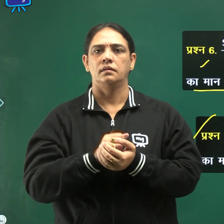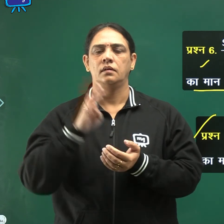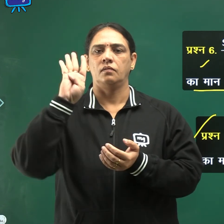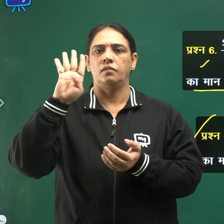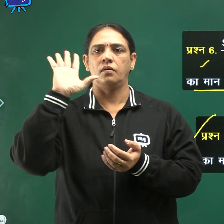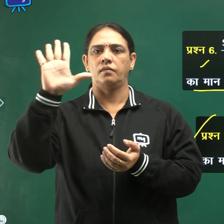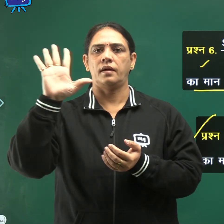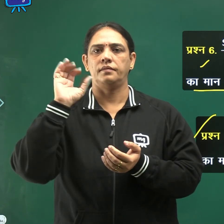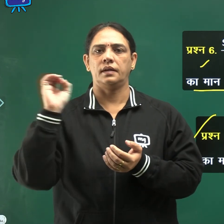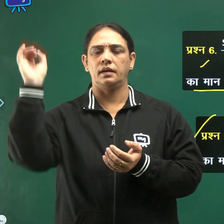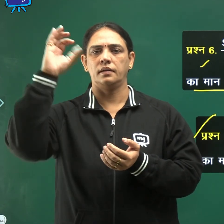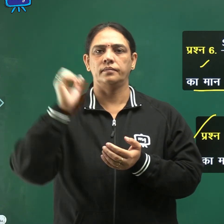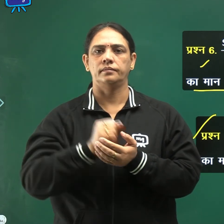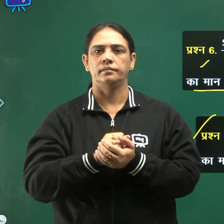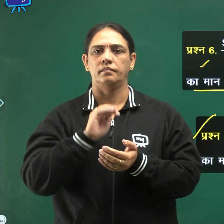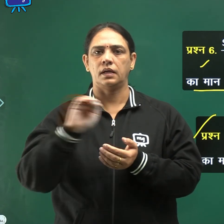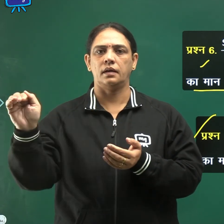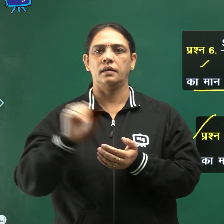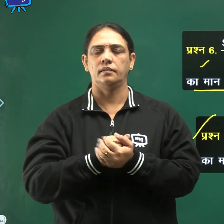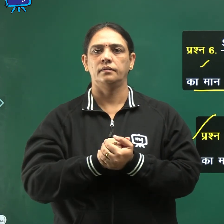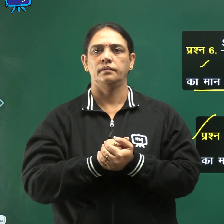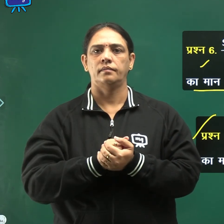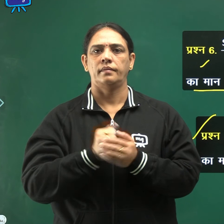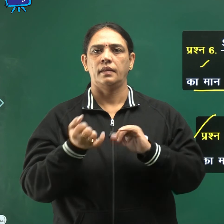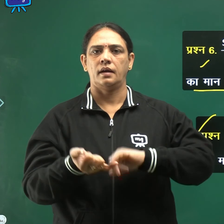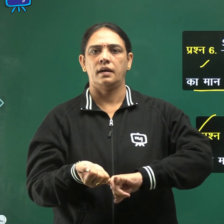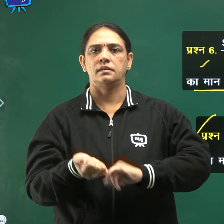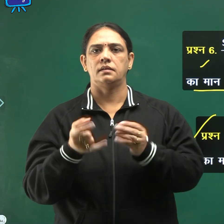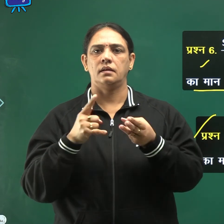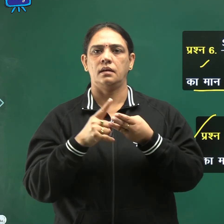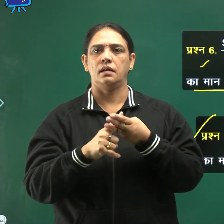45 डिग्री बटे सेक